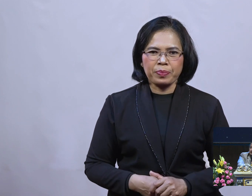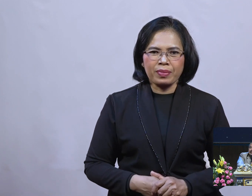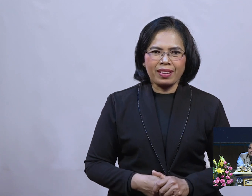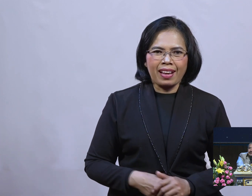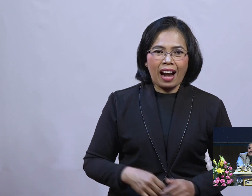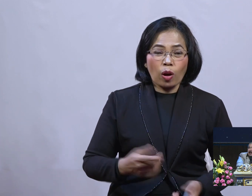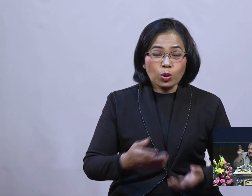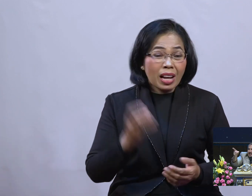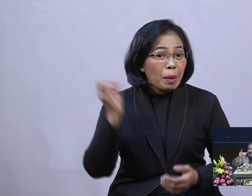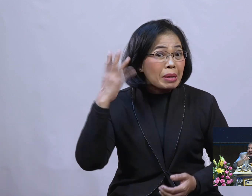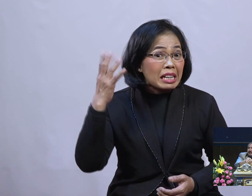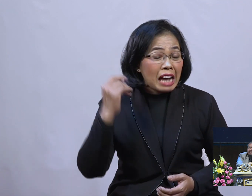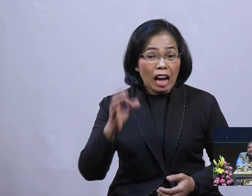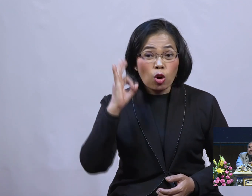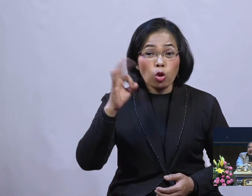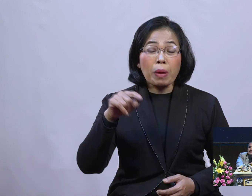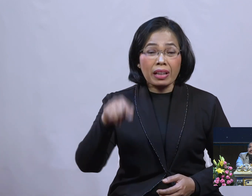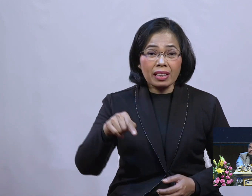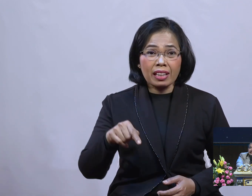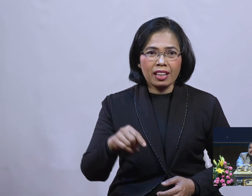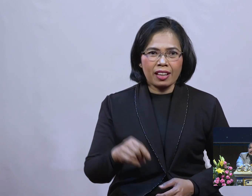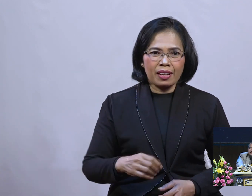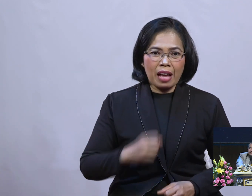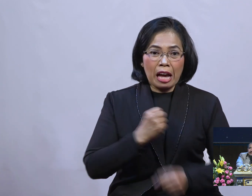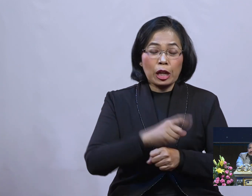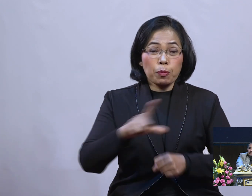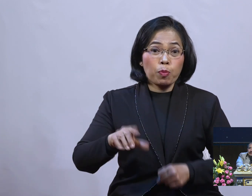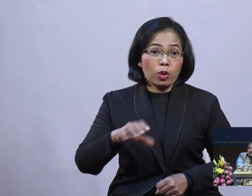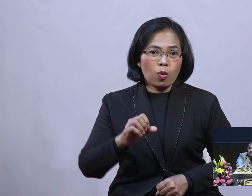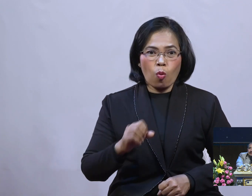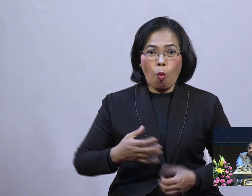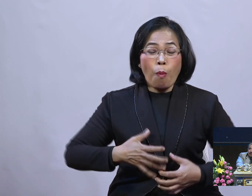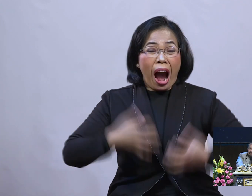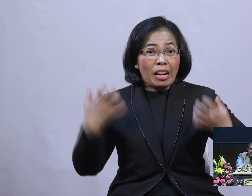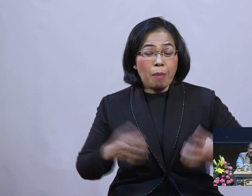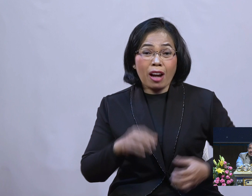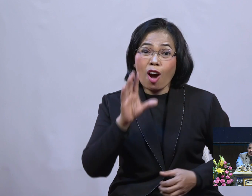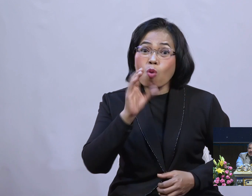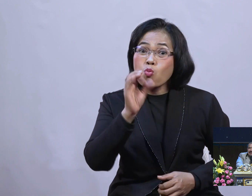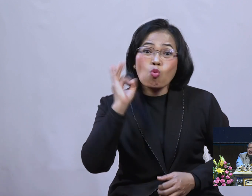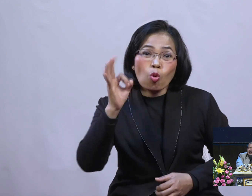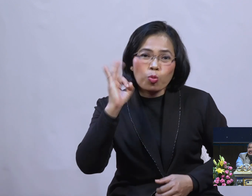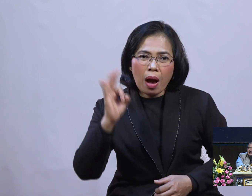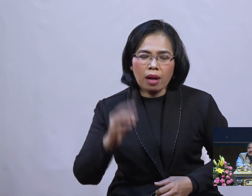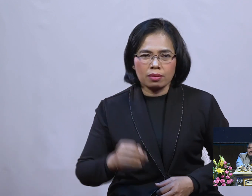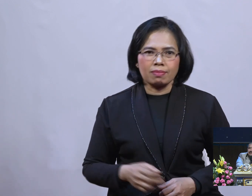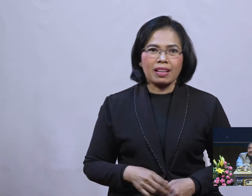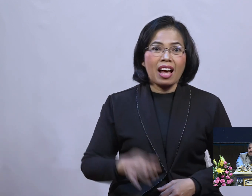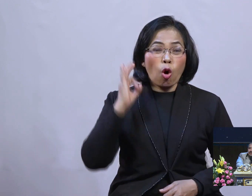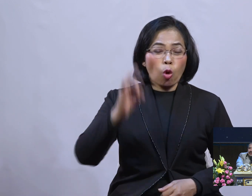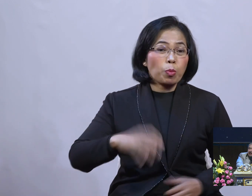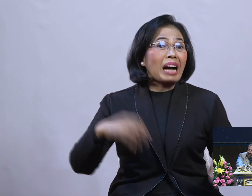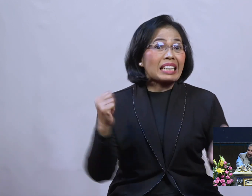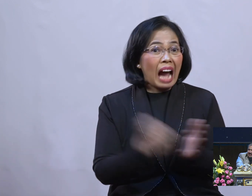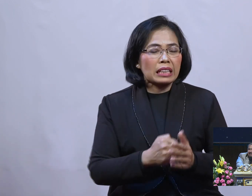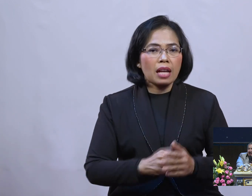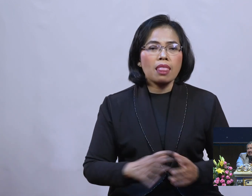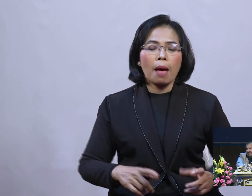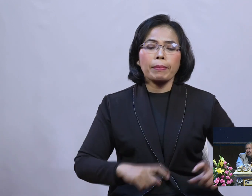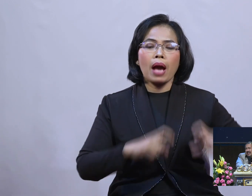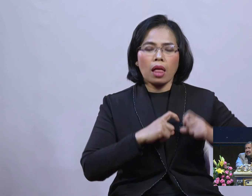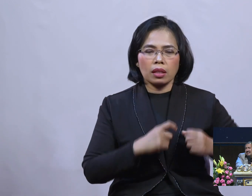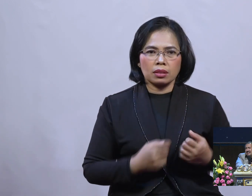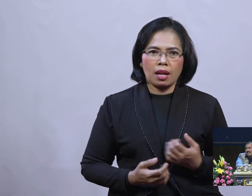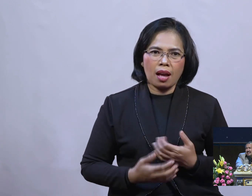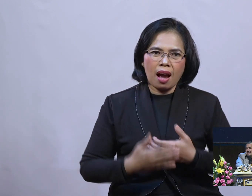di bodoh bodohin nssa yang sama saudara Hai mungkin berita Hai terlihat